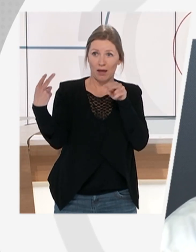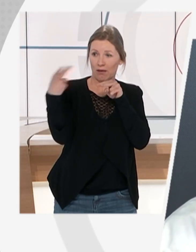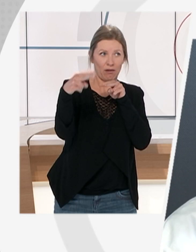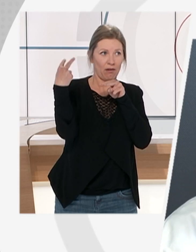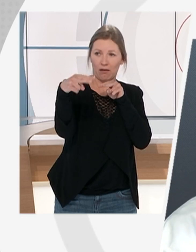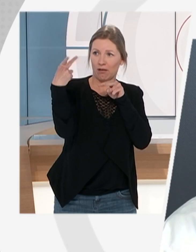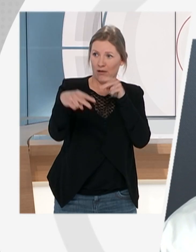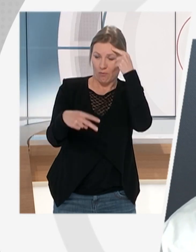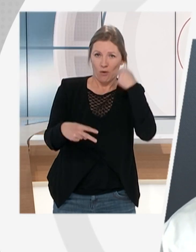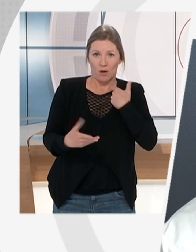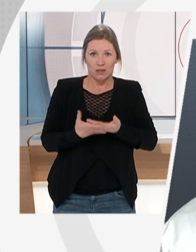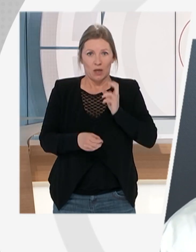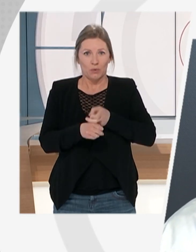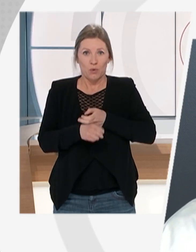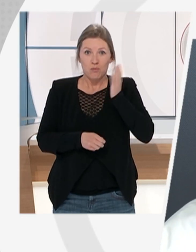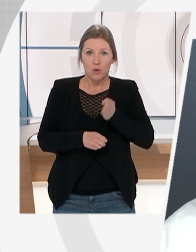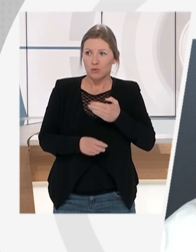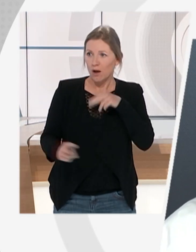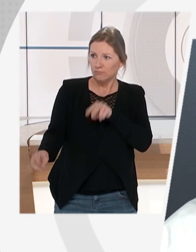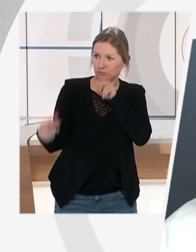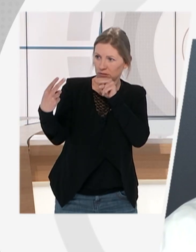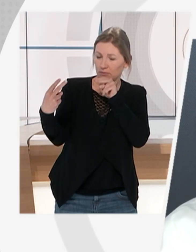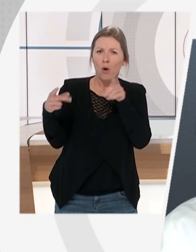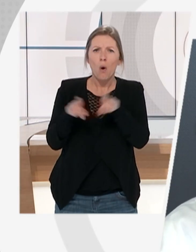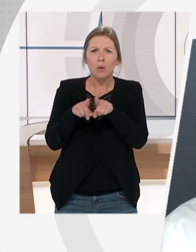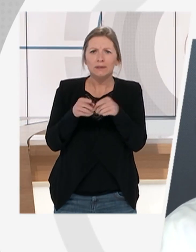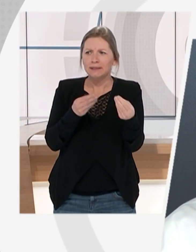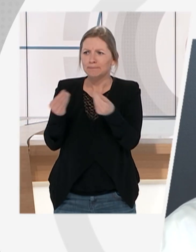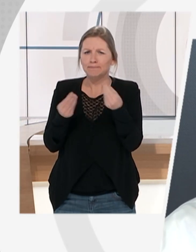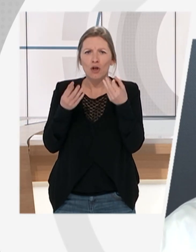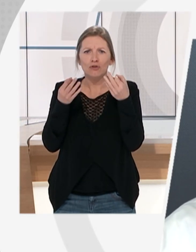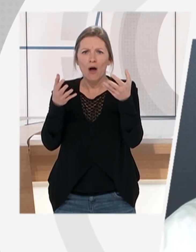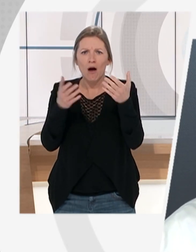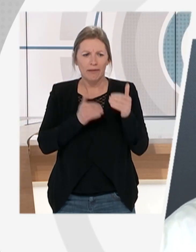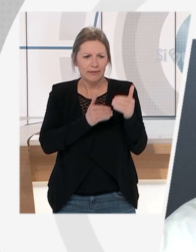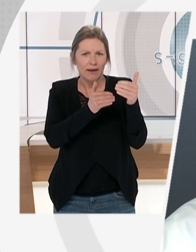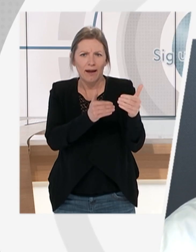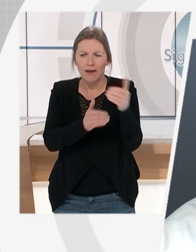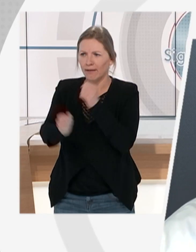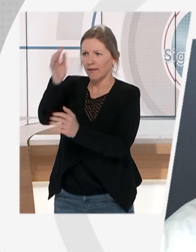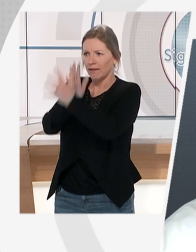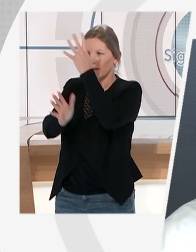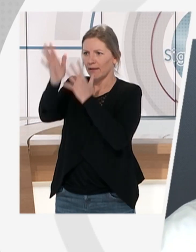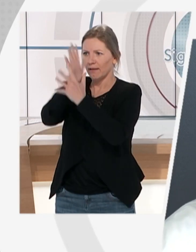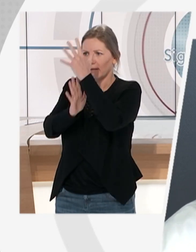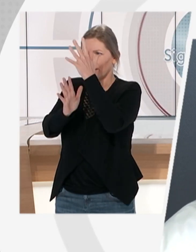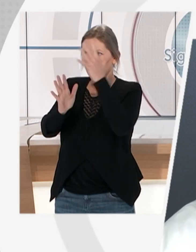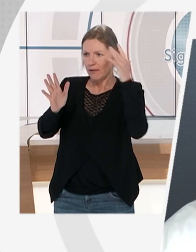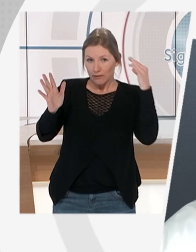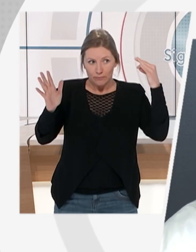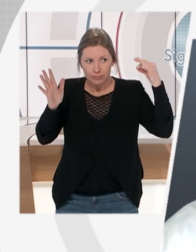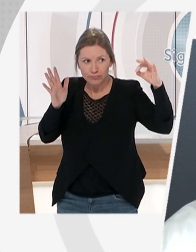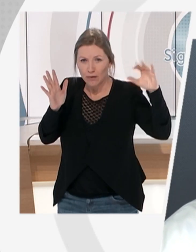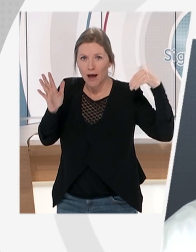c'est compliqué en psychiatrie. Moi, j'ai besoin du regard du patient. Et puis aussi parce qu'il y a un tout petit décalage dans le temps entre les signes et